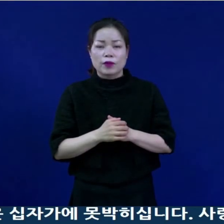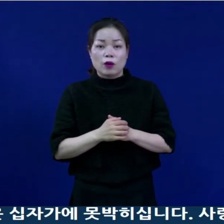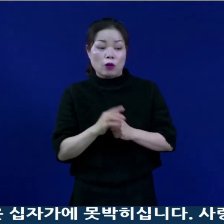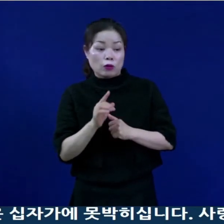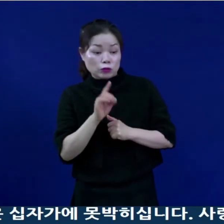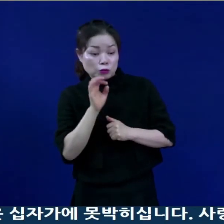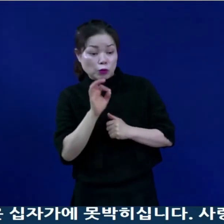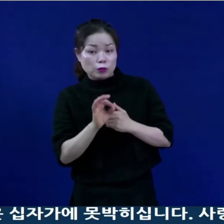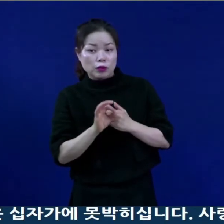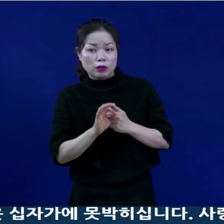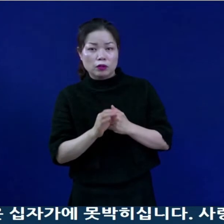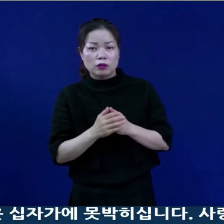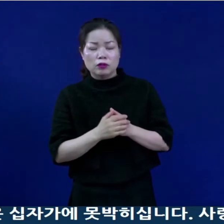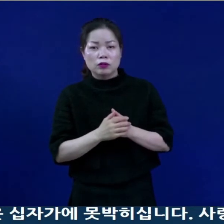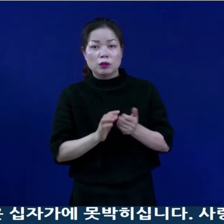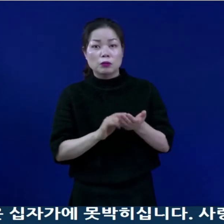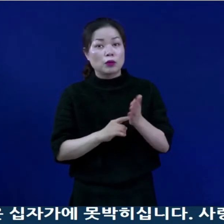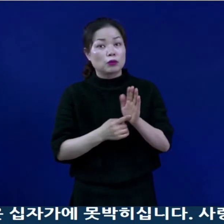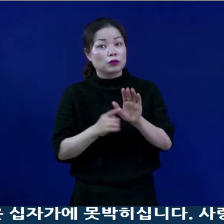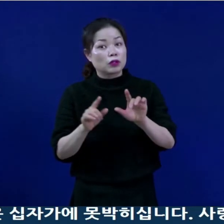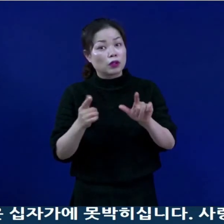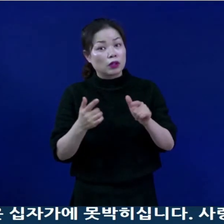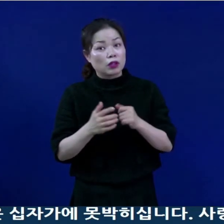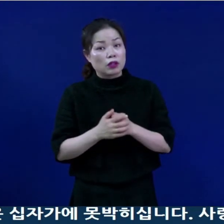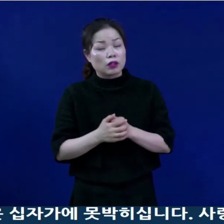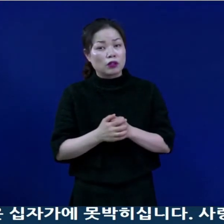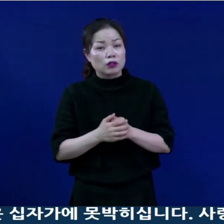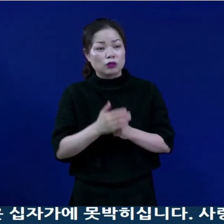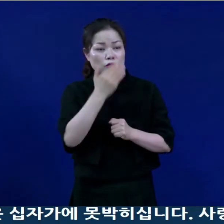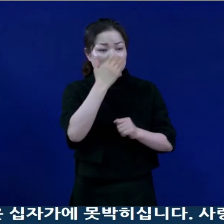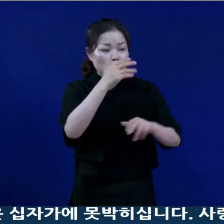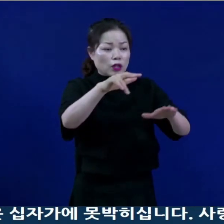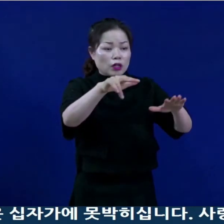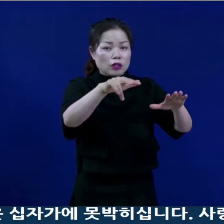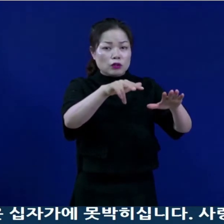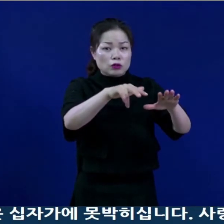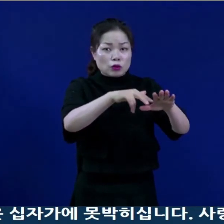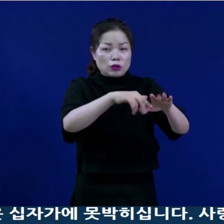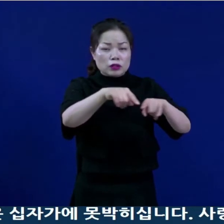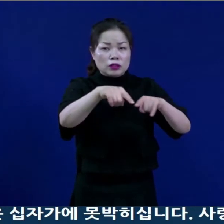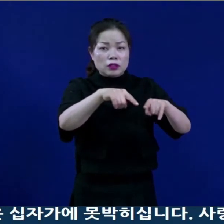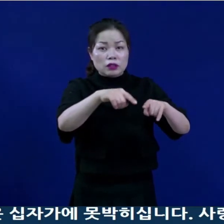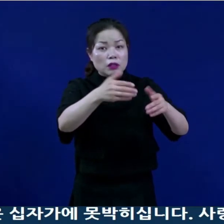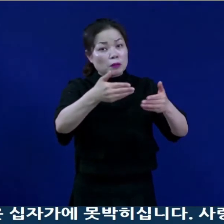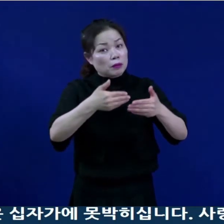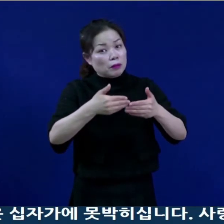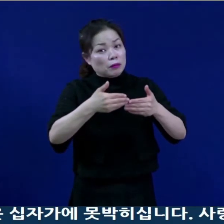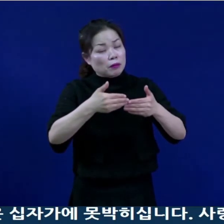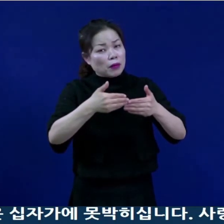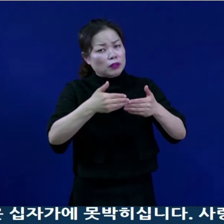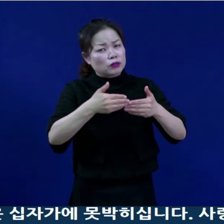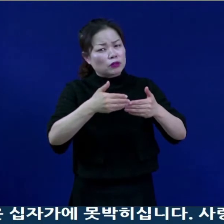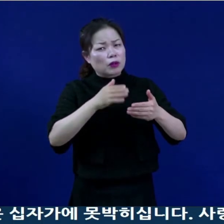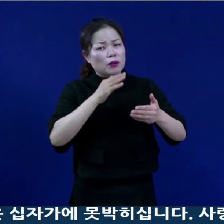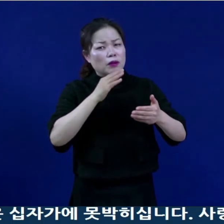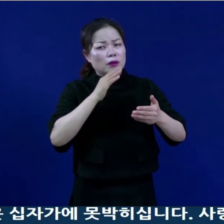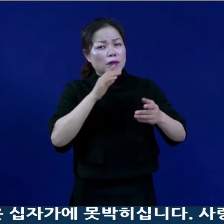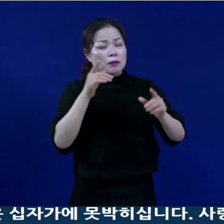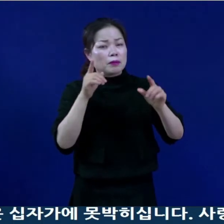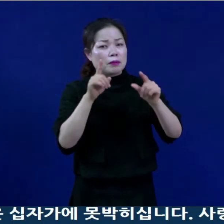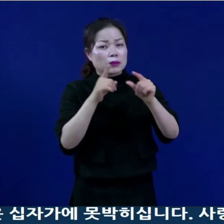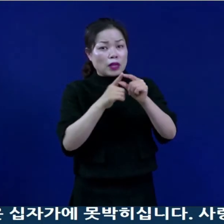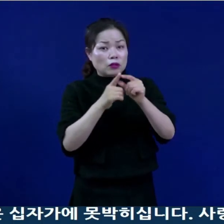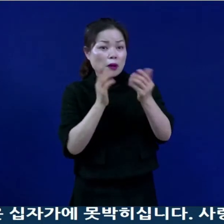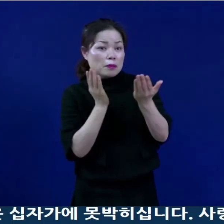언뜻 보면 그렇게 표현할 것이 아니라 유대 종교 지도자들에게 고난을 받으시고라는 말이 더 적합해 보이지